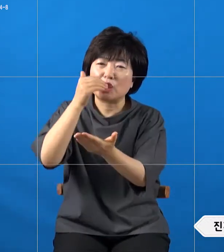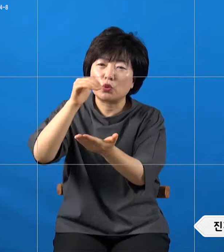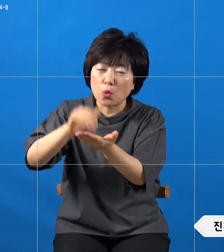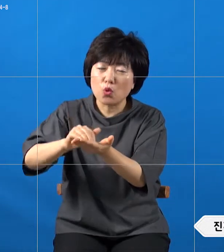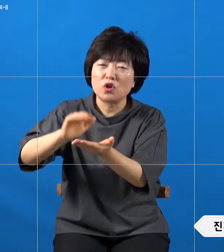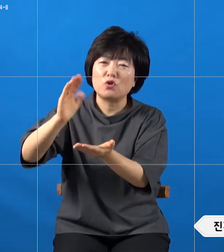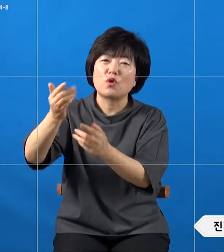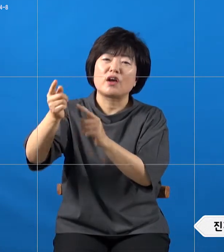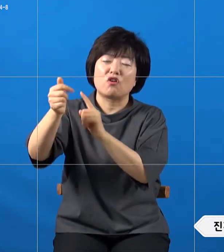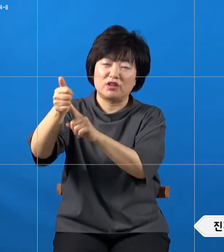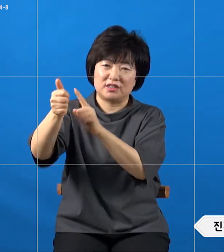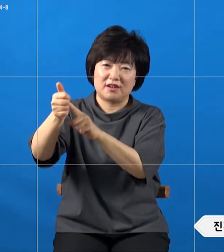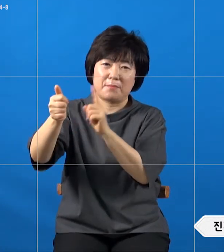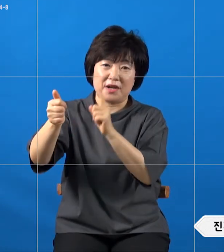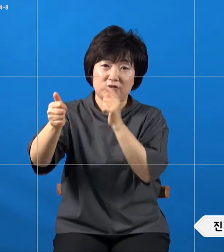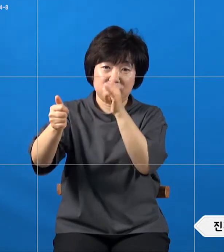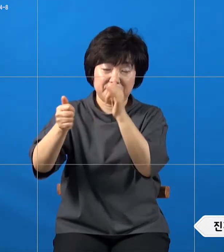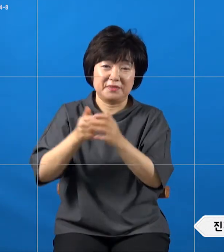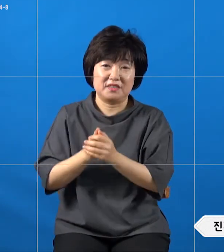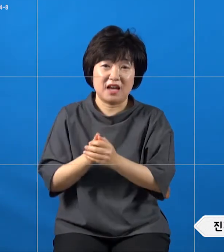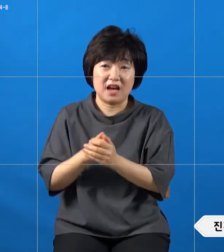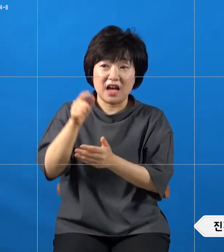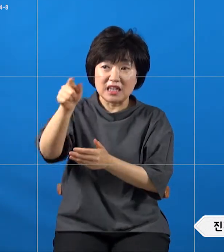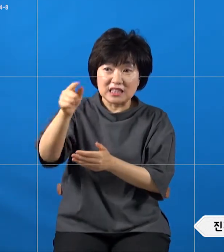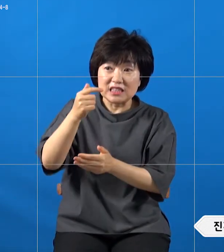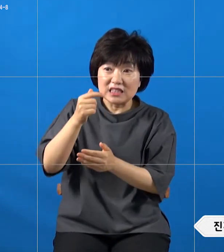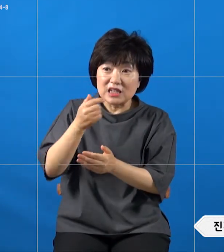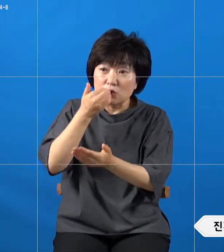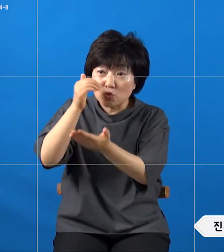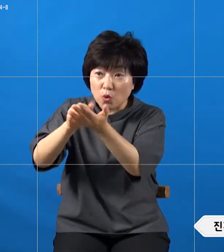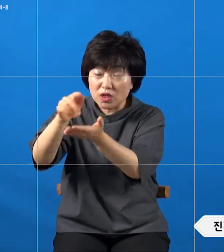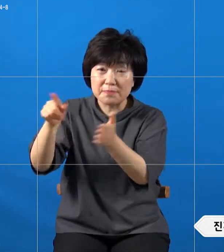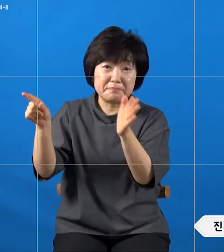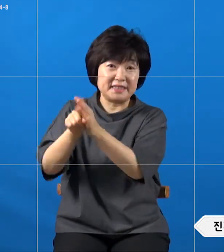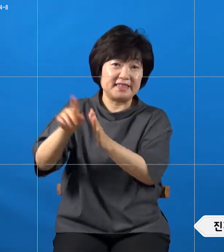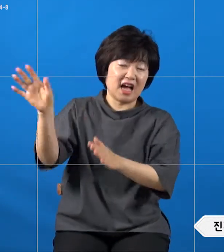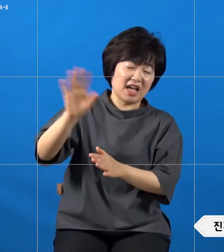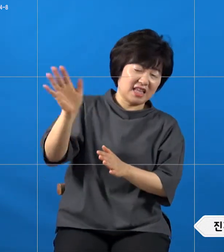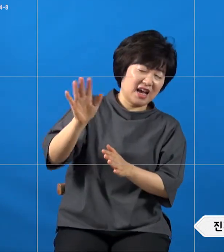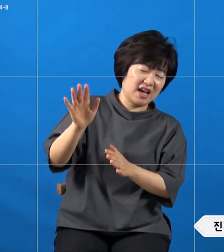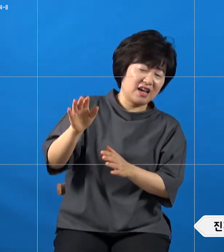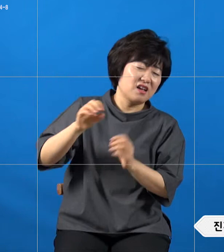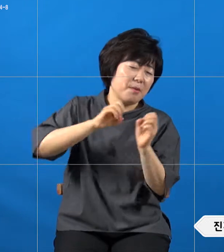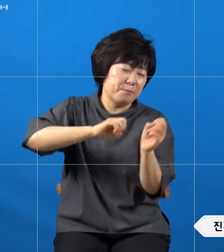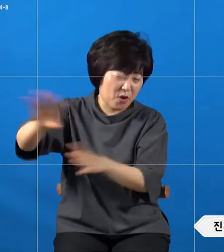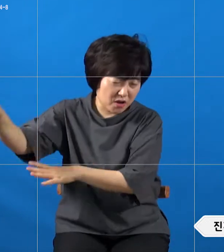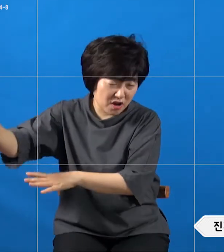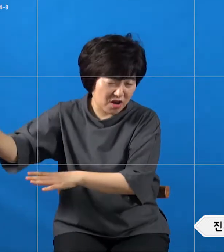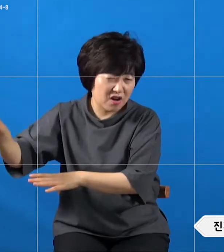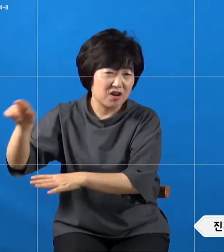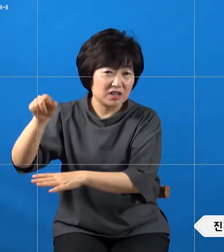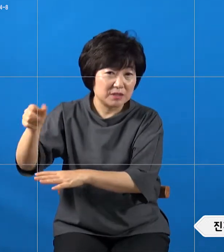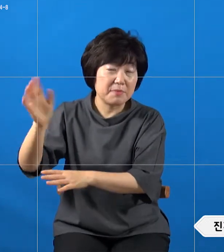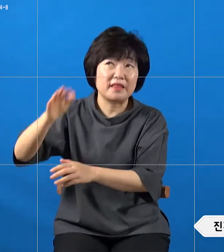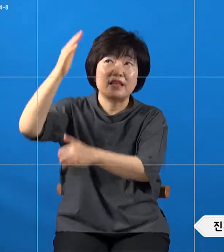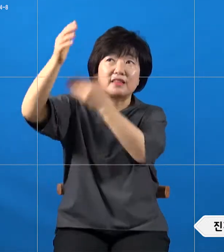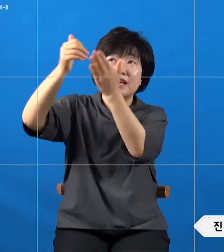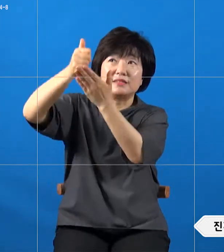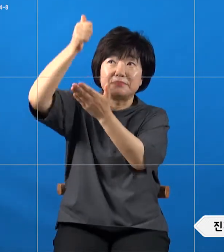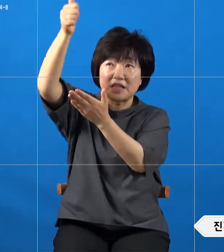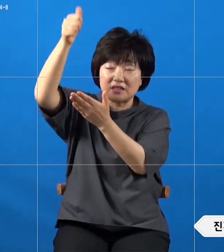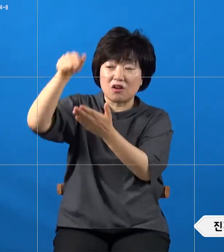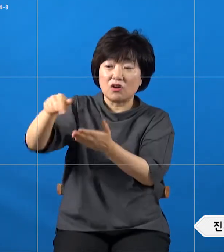자들을 말씀하고 있습니다. 믿지 않음으로 버렸던 그 모퉁이돌이 하나님의